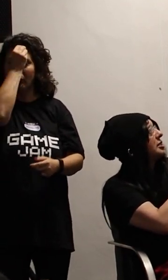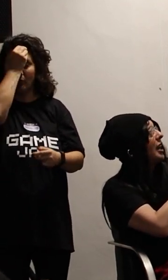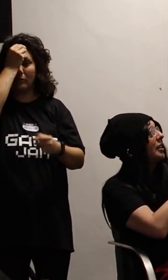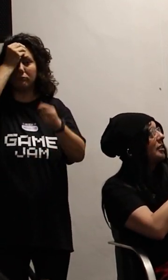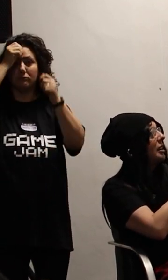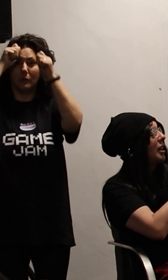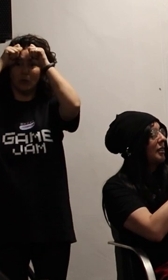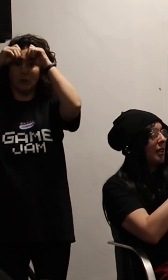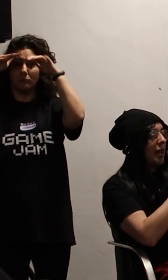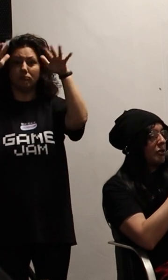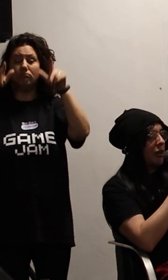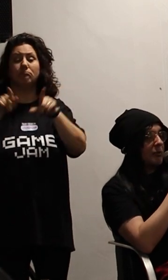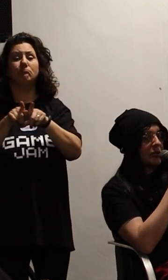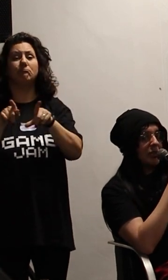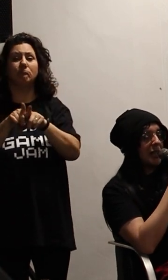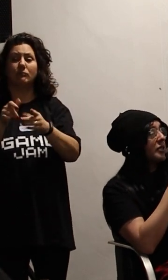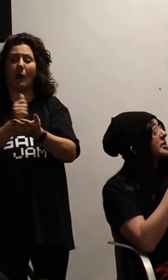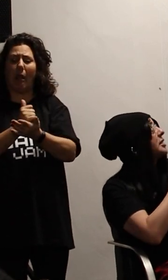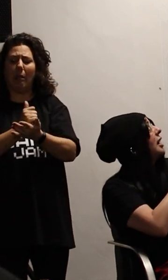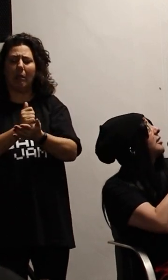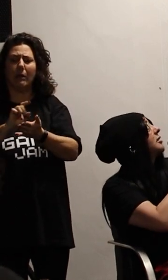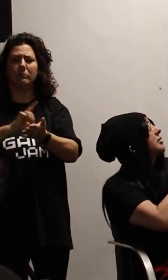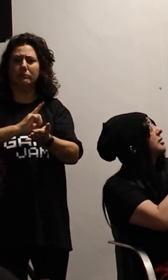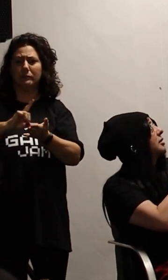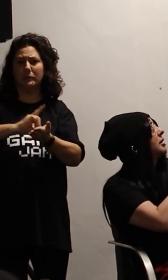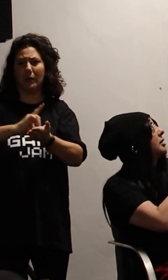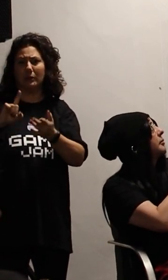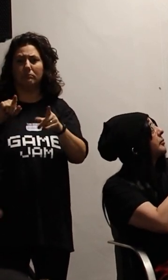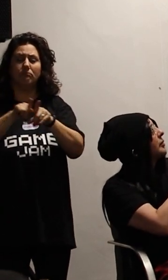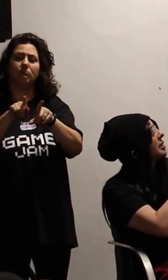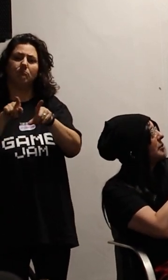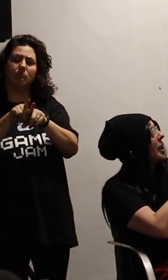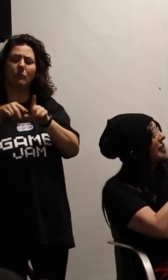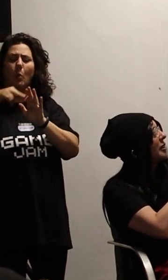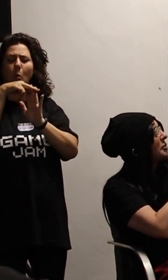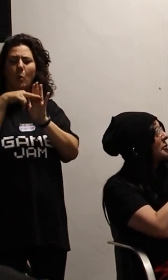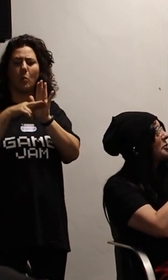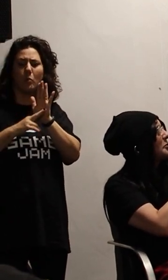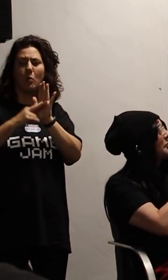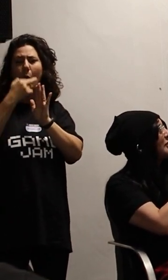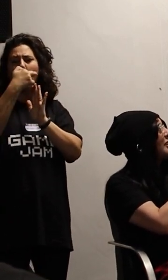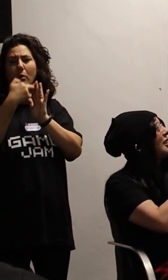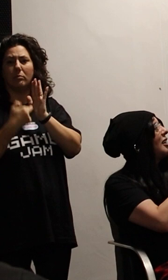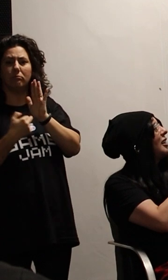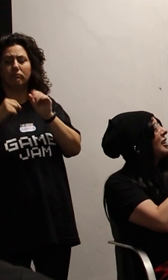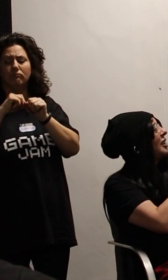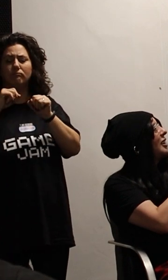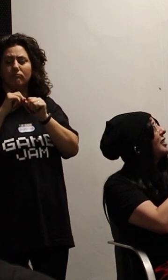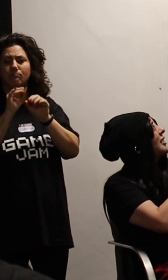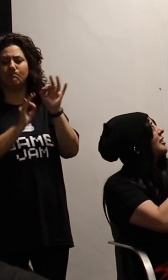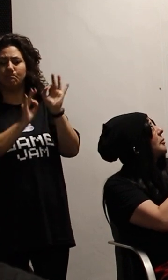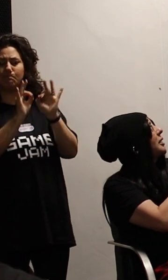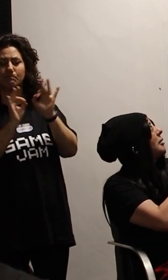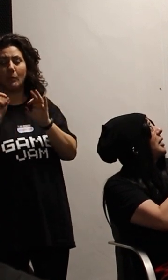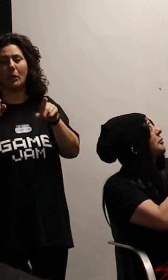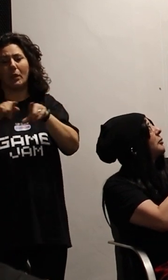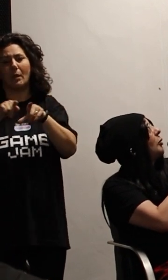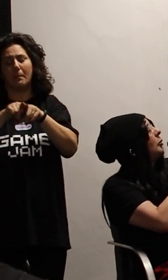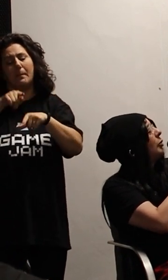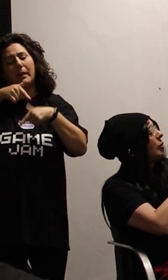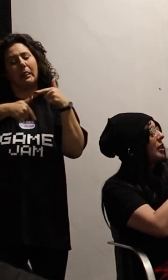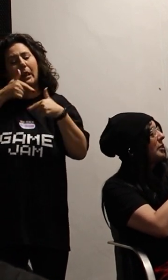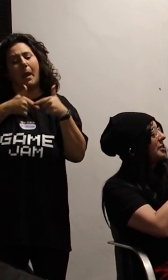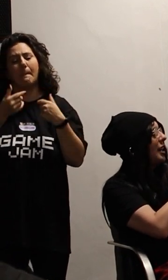sou game designer na Nine Jobs, sou narrative designer na Sun Black Game Studio e também